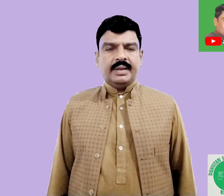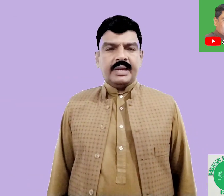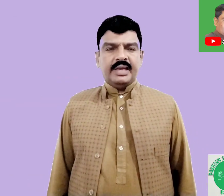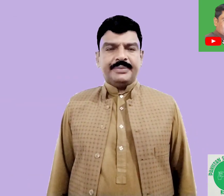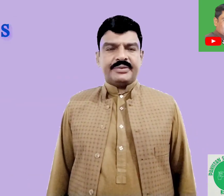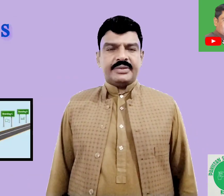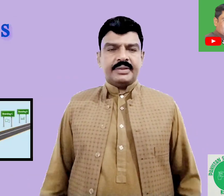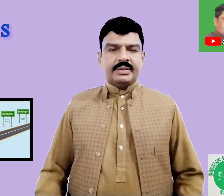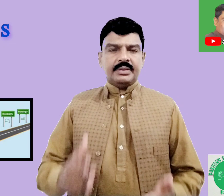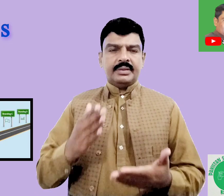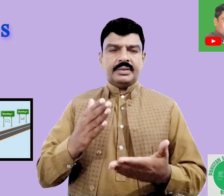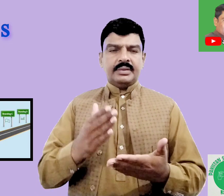टाइप्स,